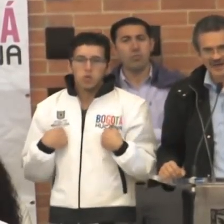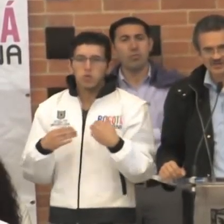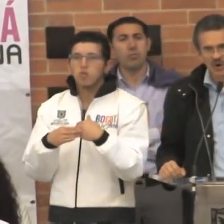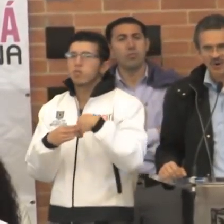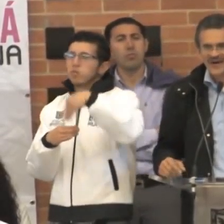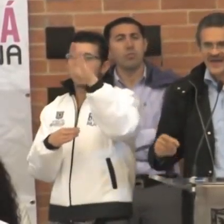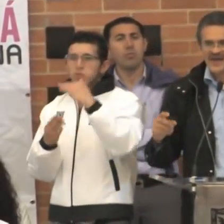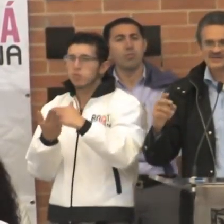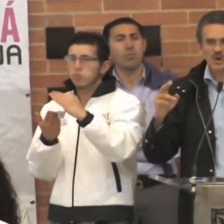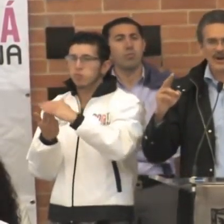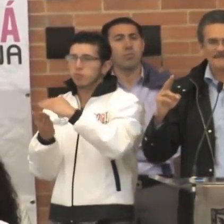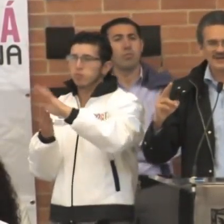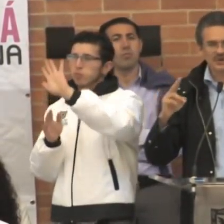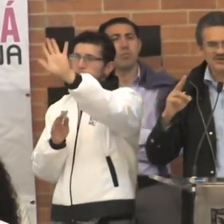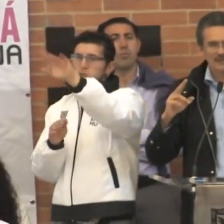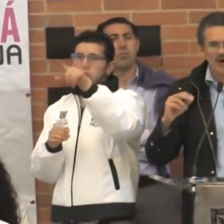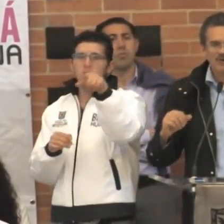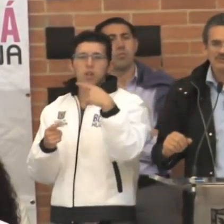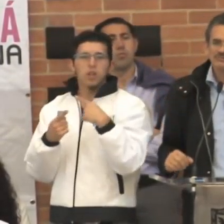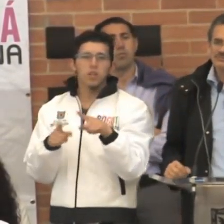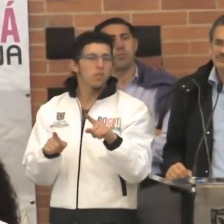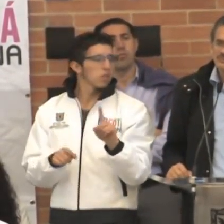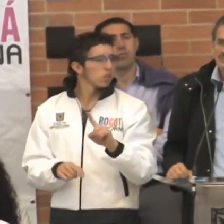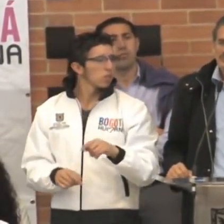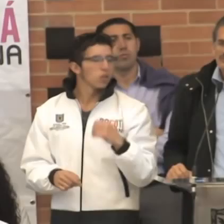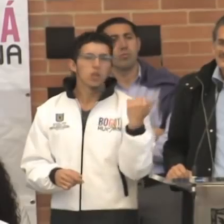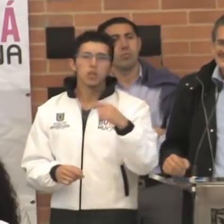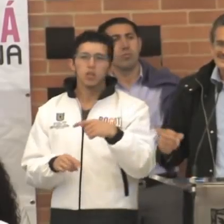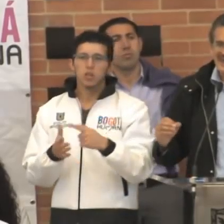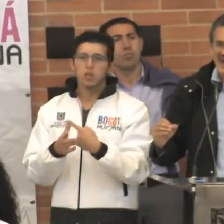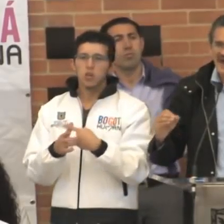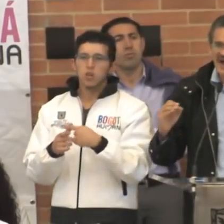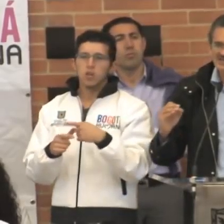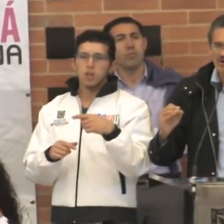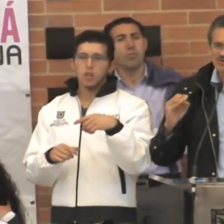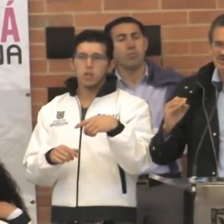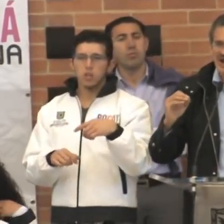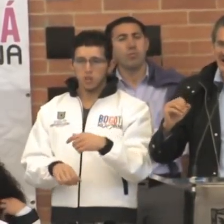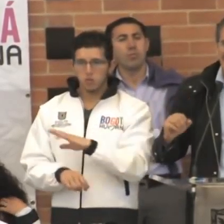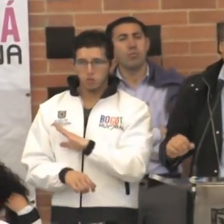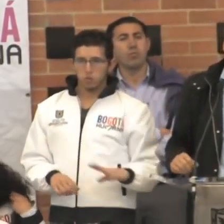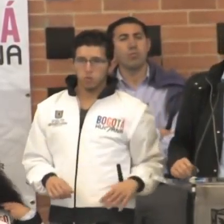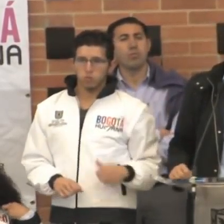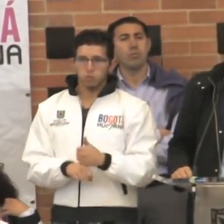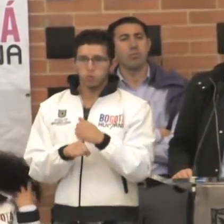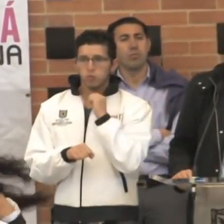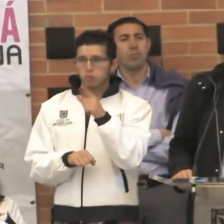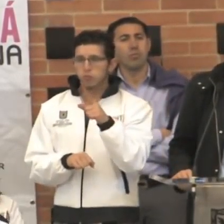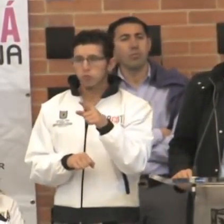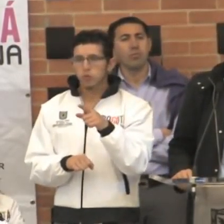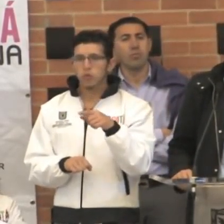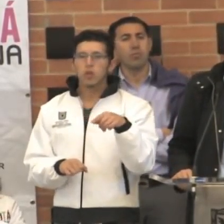zona de riesgo, es lo que Petro llamó segregación social.